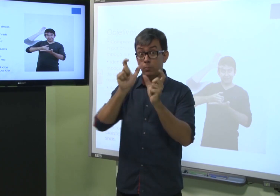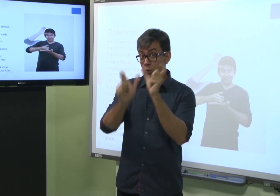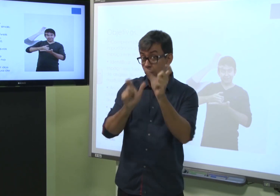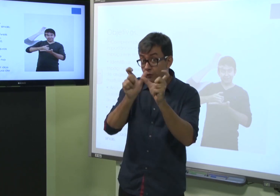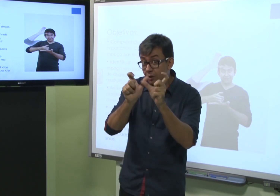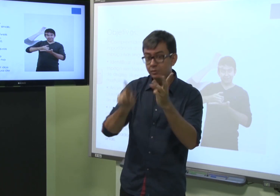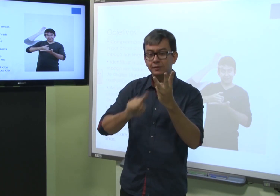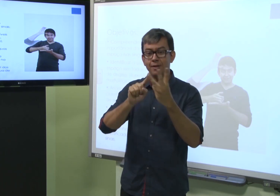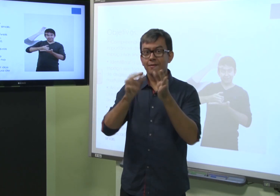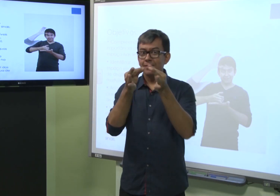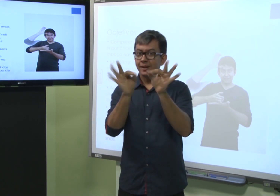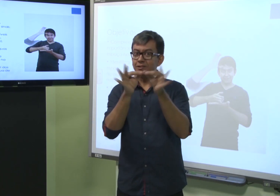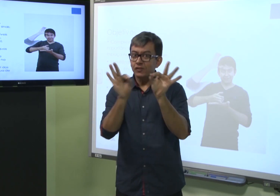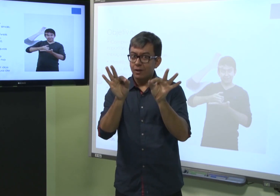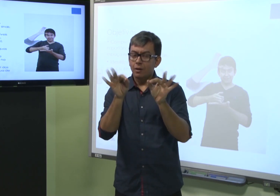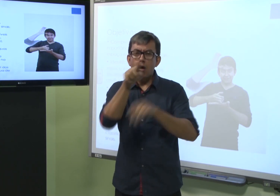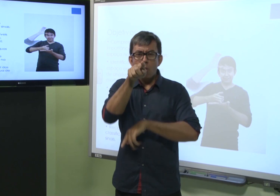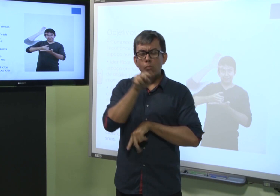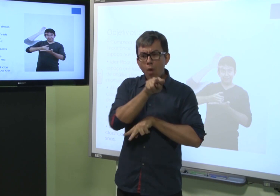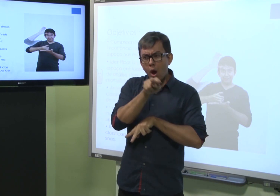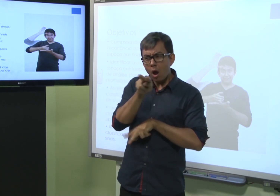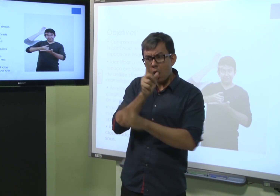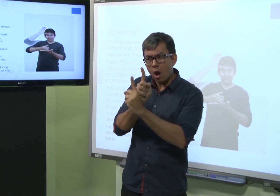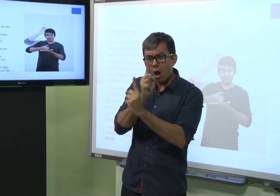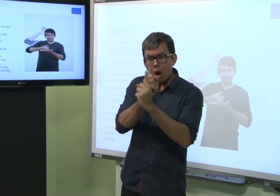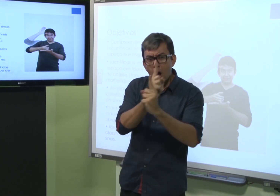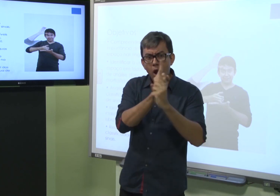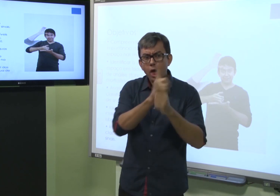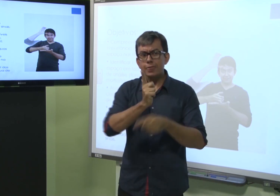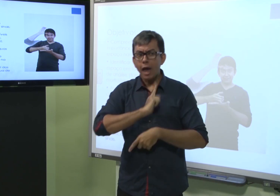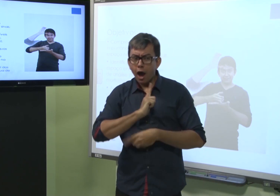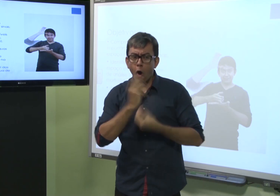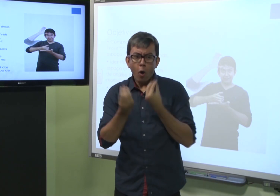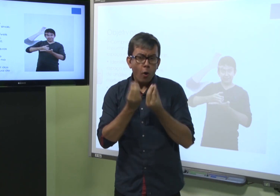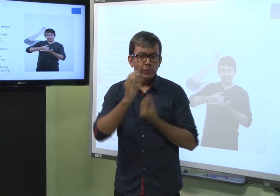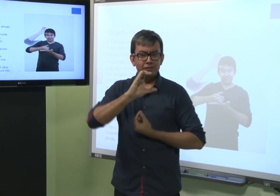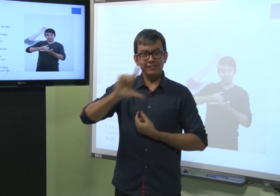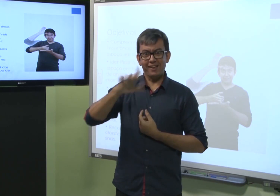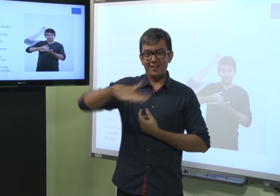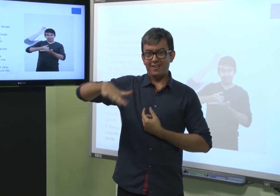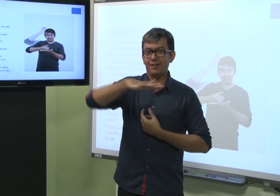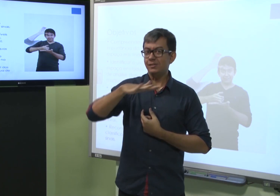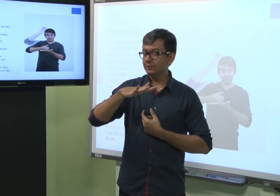análise da fonologia, morfologia e sintaxe,